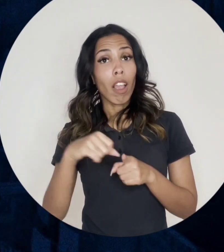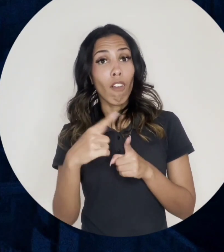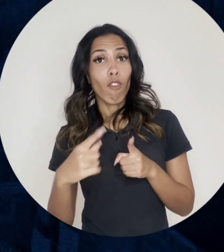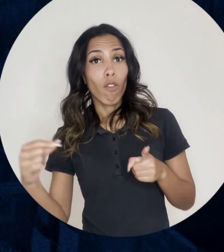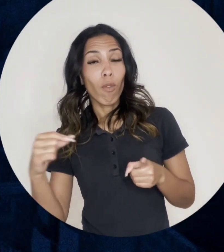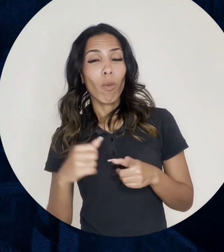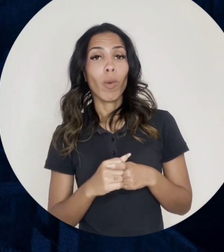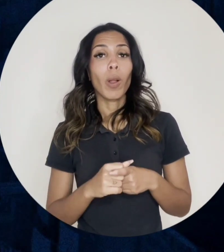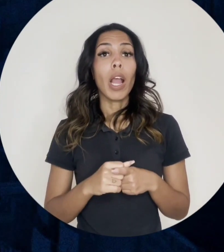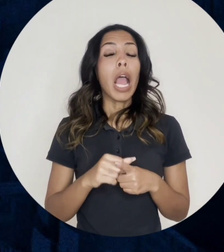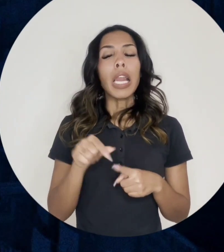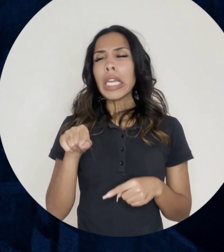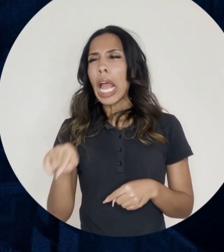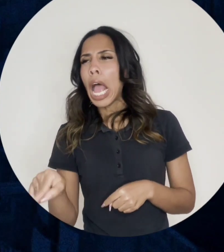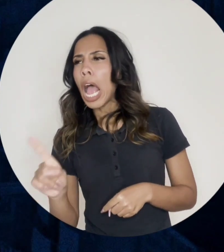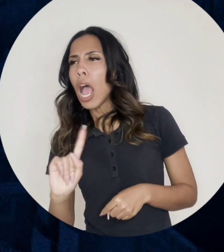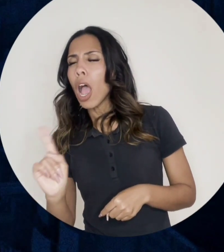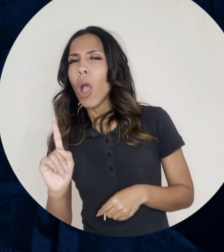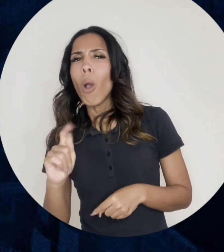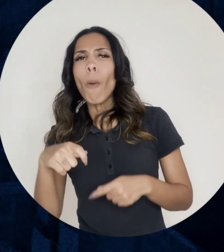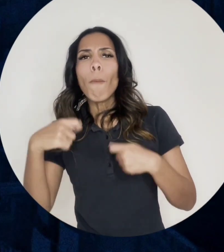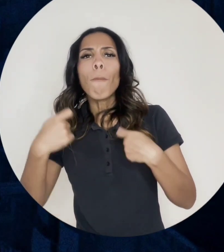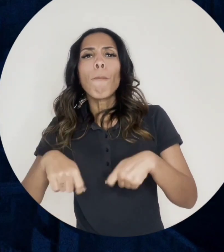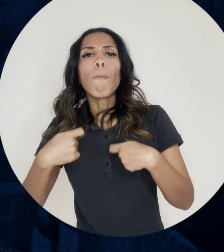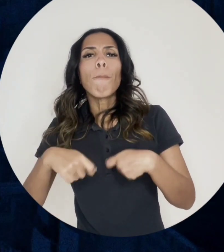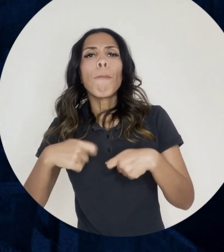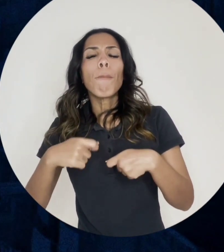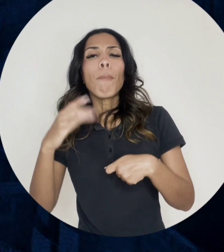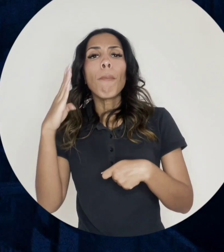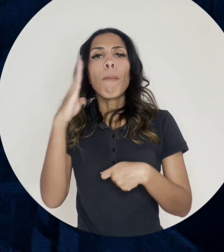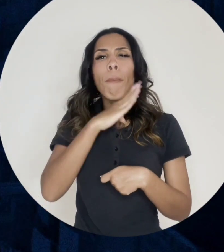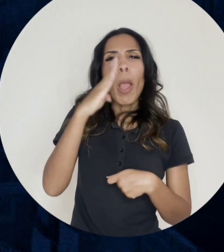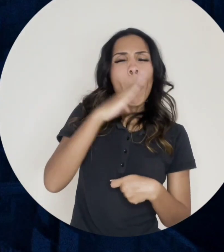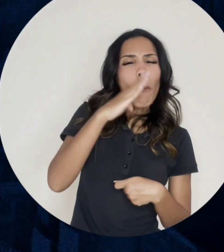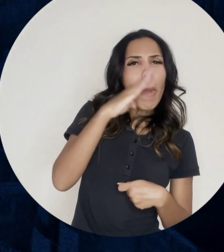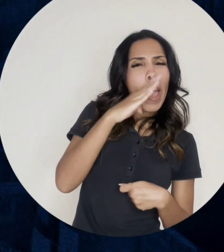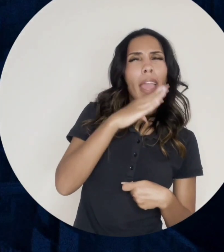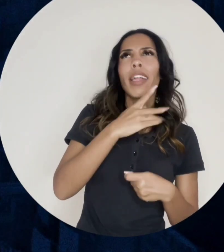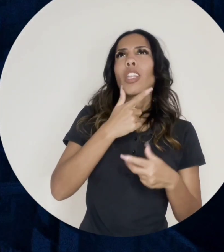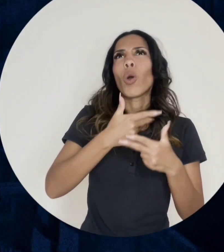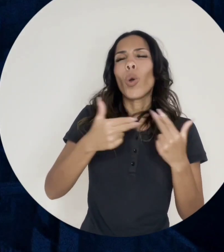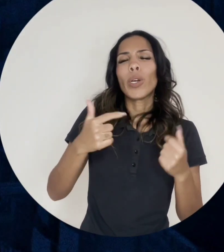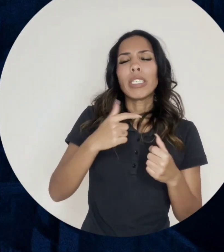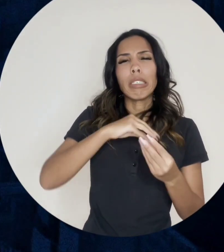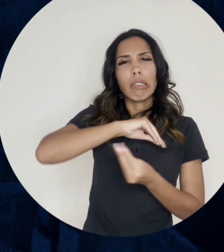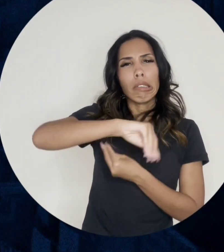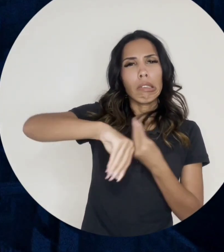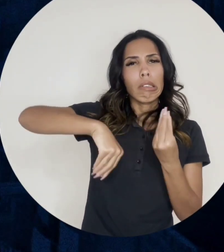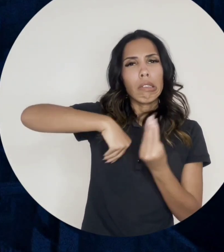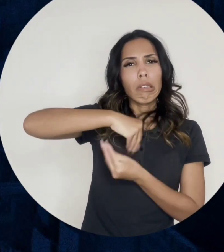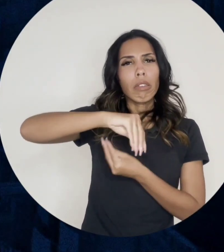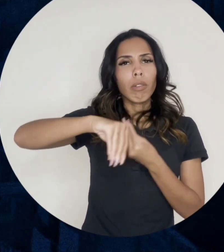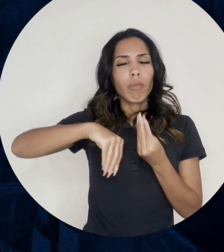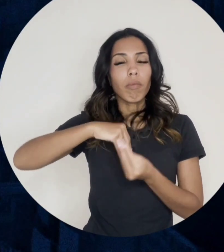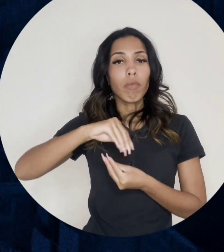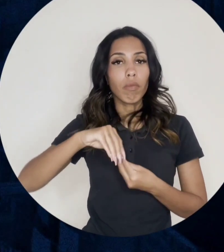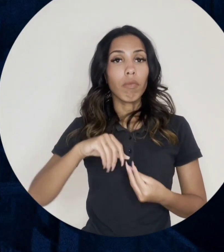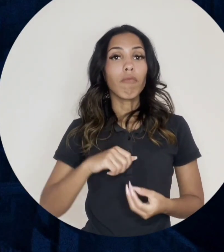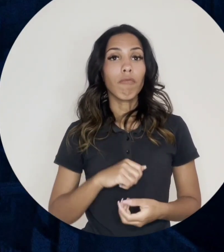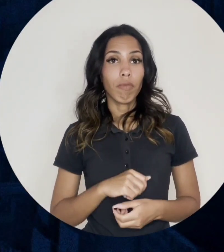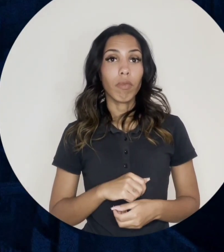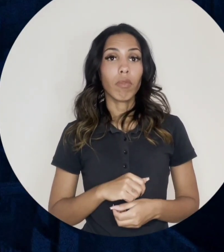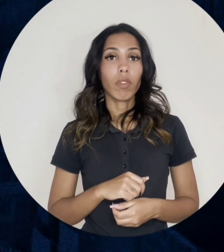folha de fumo. Não, esse daqui precisa da pimenta do não sei de quê. E além do mais,